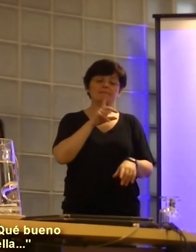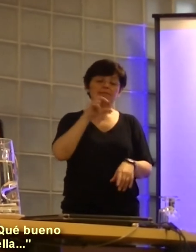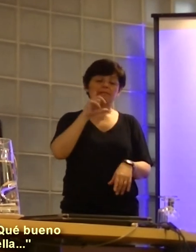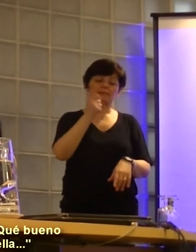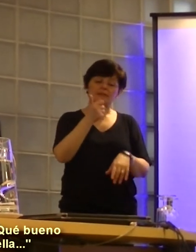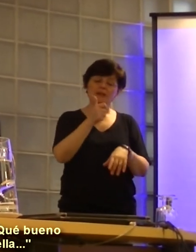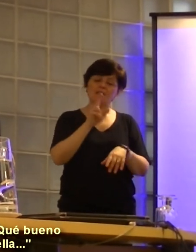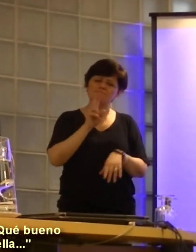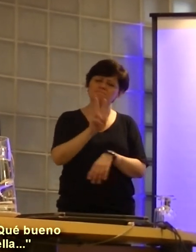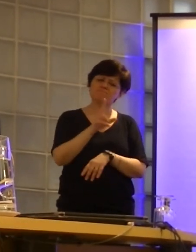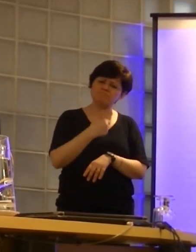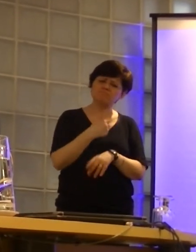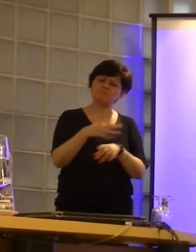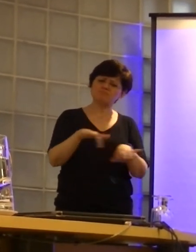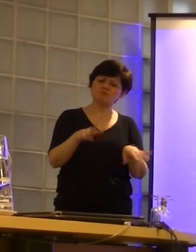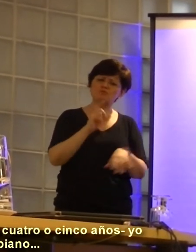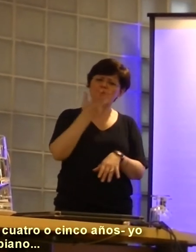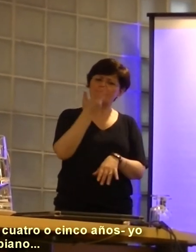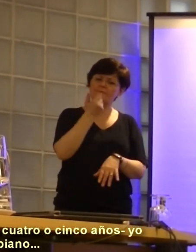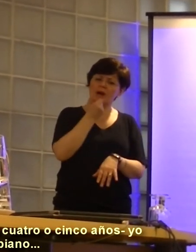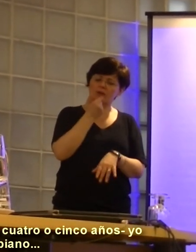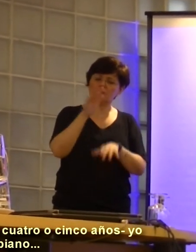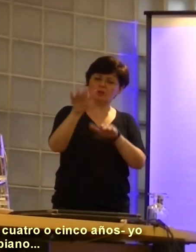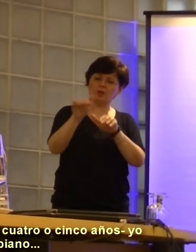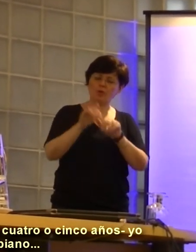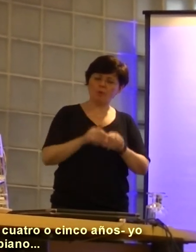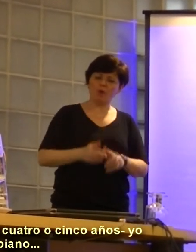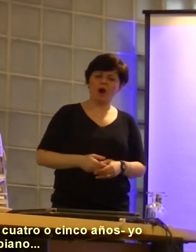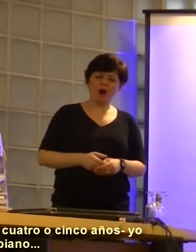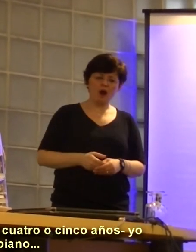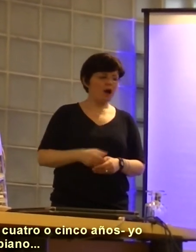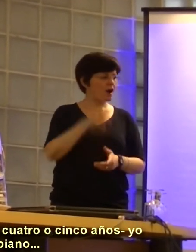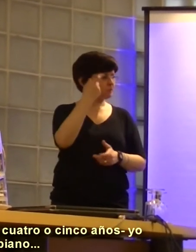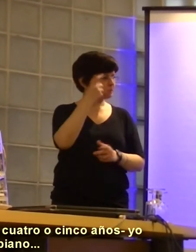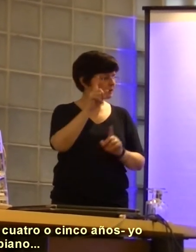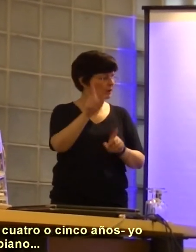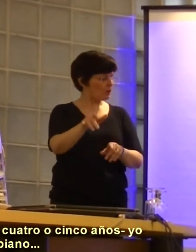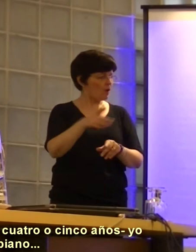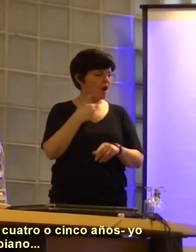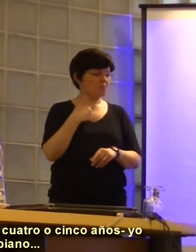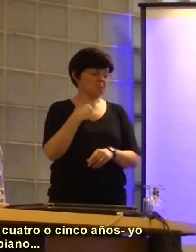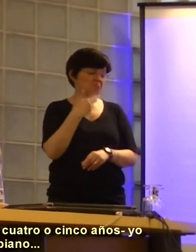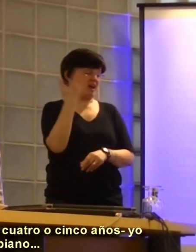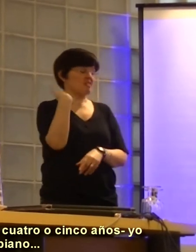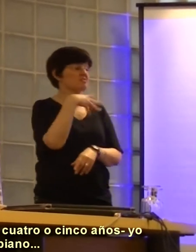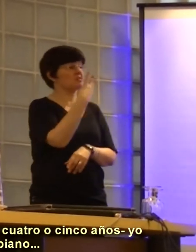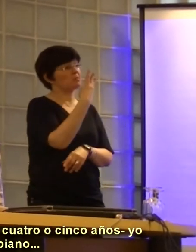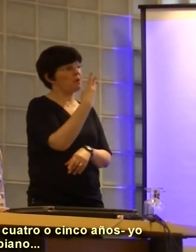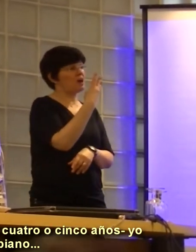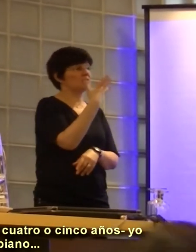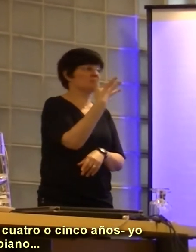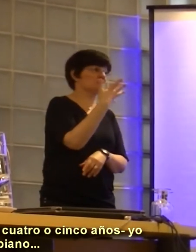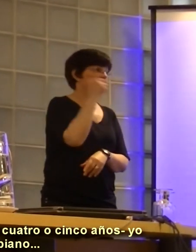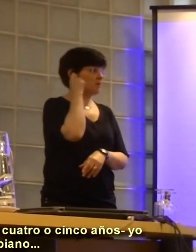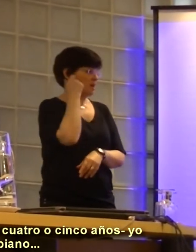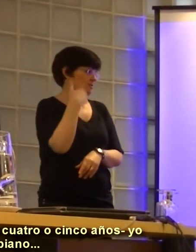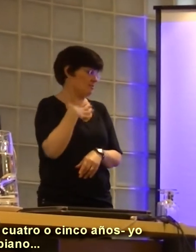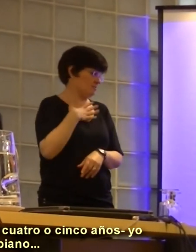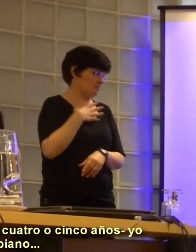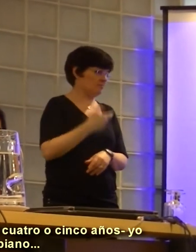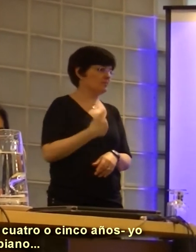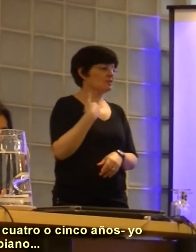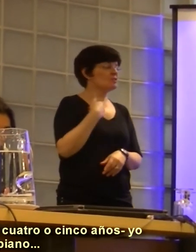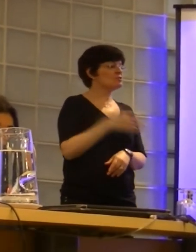bueno sería tocar como ella. Y en aquel entonces, yo tenía unos 4 o 5 años, yo me